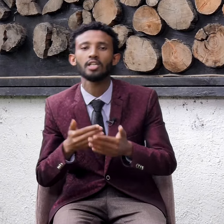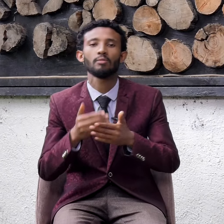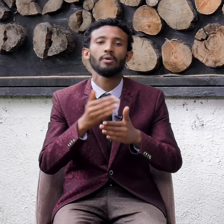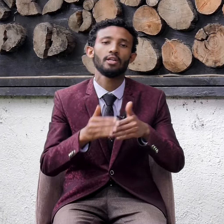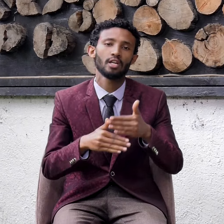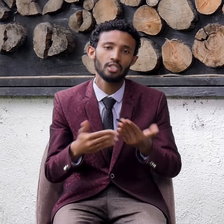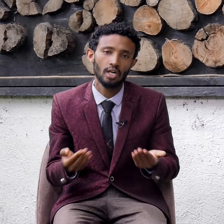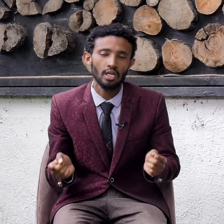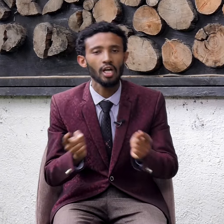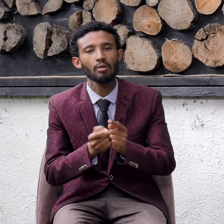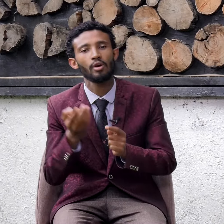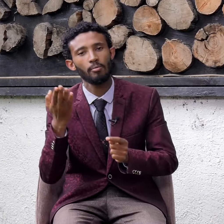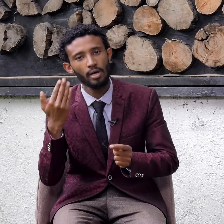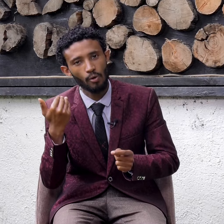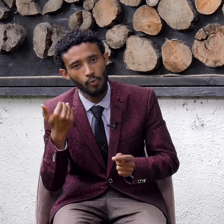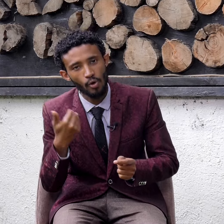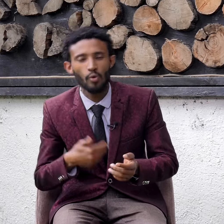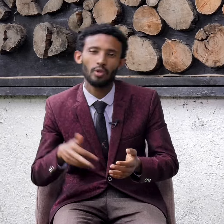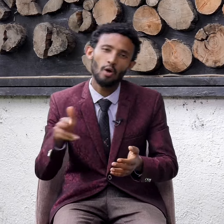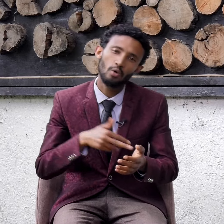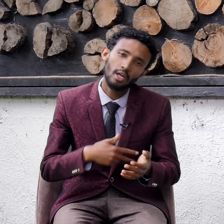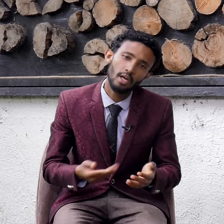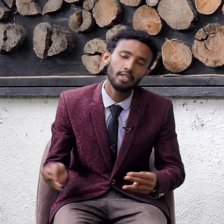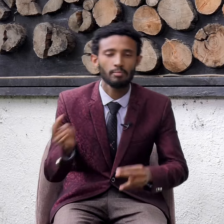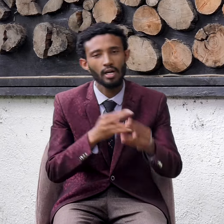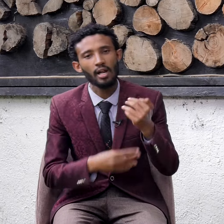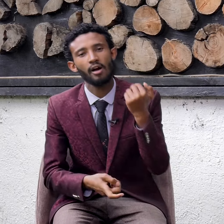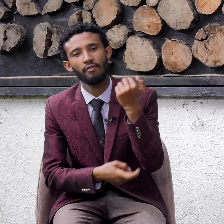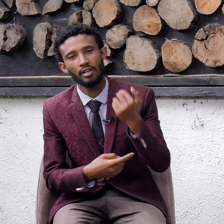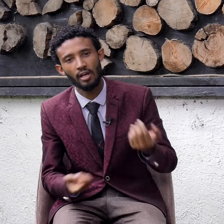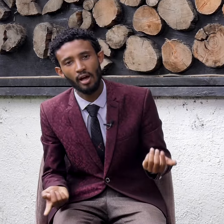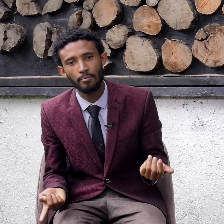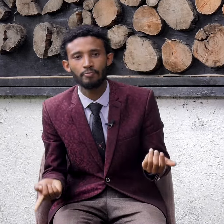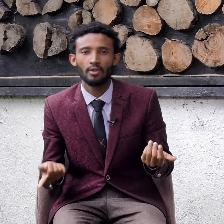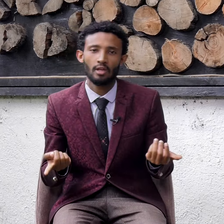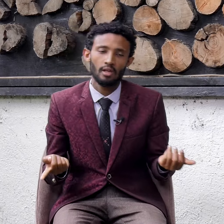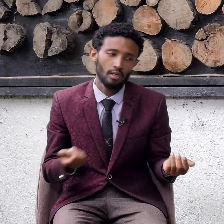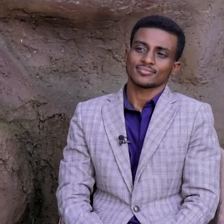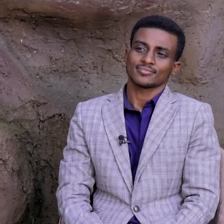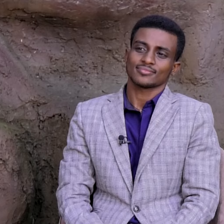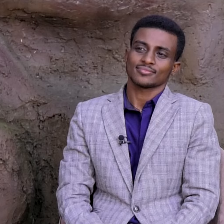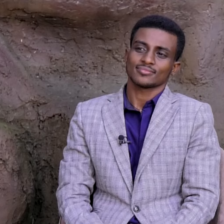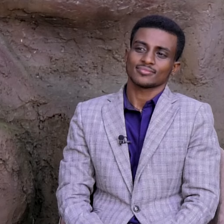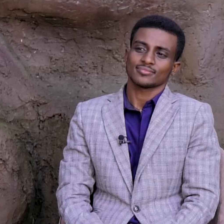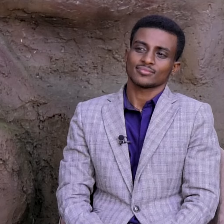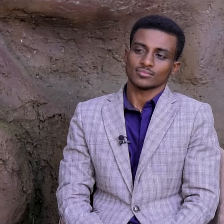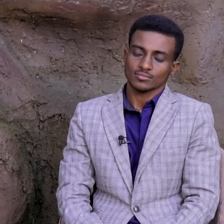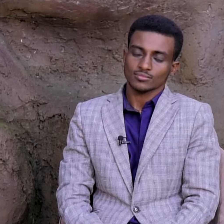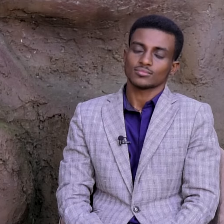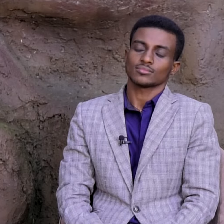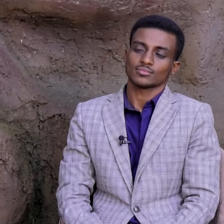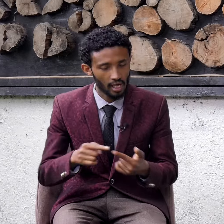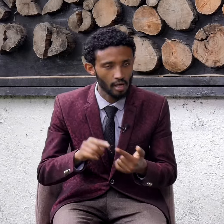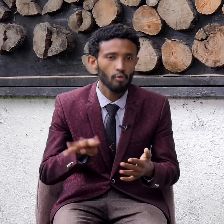ከልጅነት እስካልደረሰበት ደረጃ ተገጥሞ የነበረው ውጣ ውረድ፣ መከራ፣ ፈተና ልምዱን